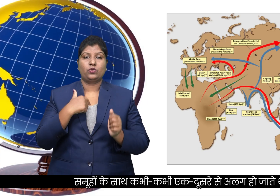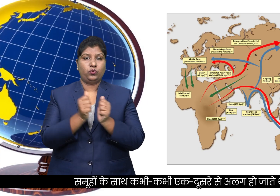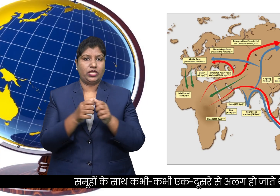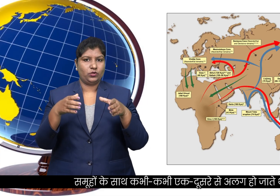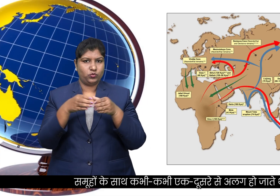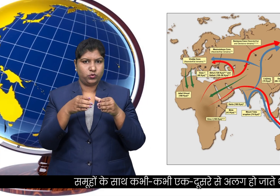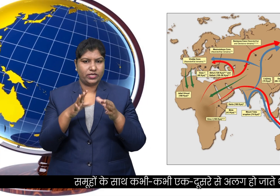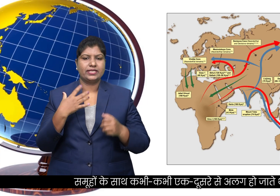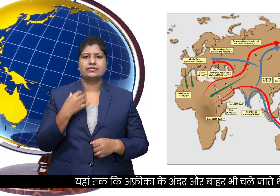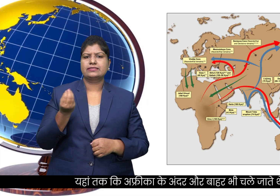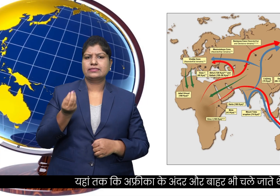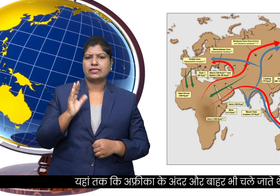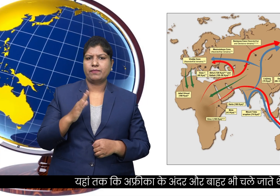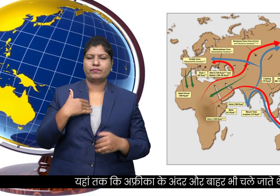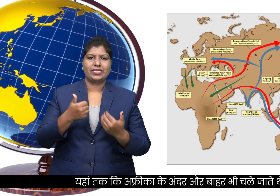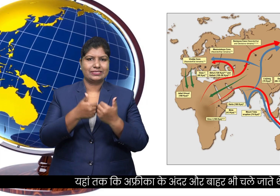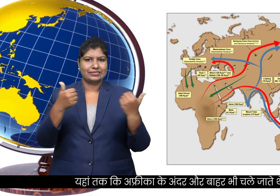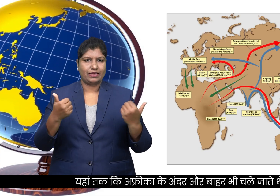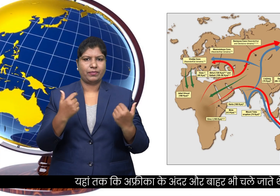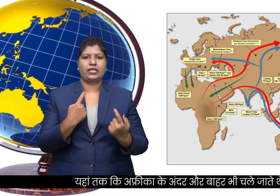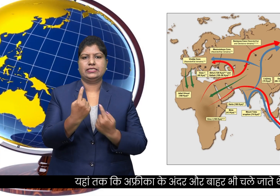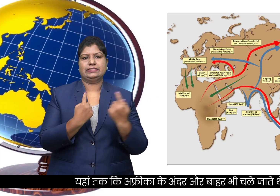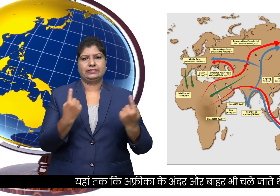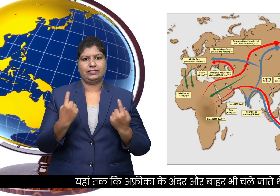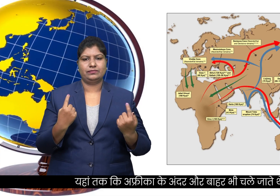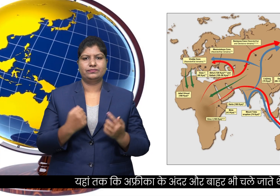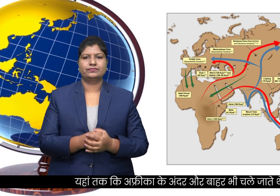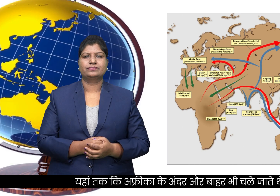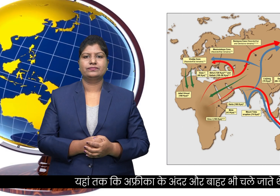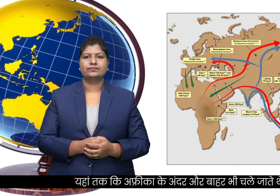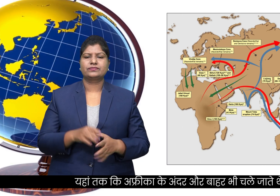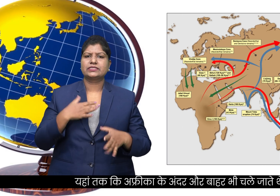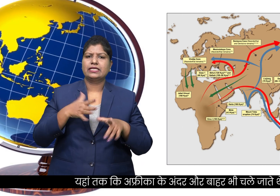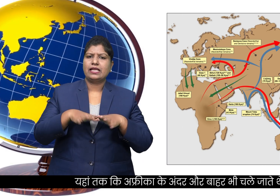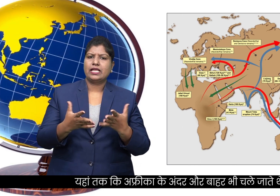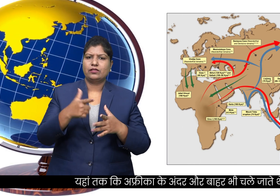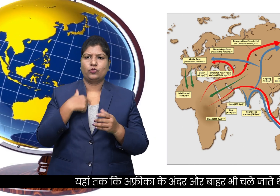हो जाते थे, यहाँ तक कि अफ्रीका के अंदर और बाहर भी चले जाते थे।